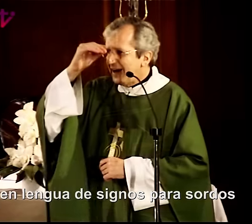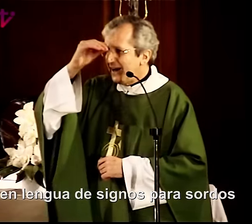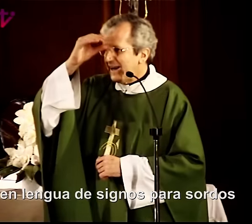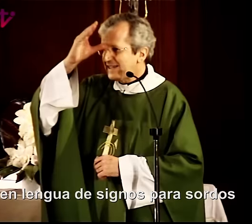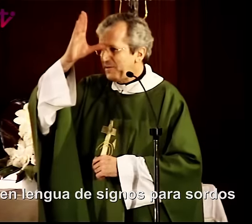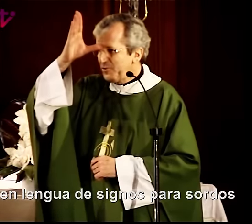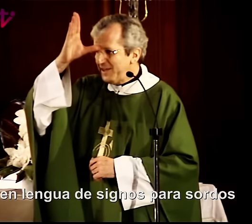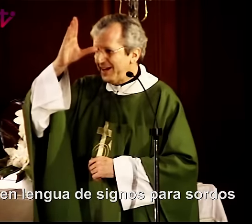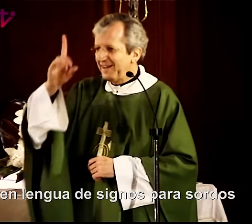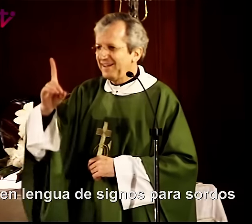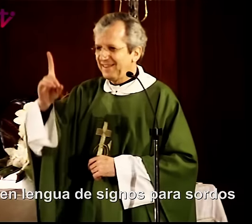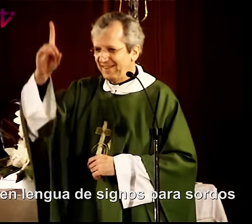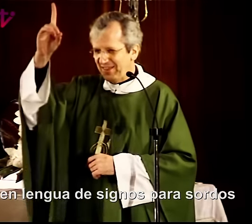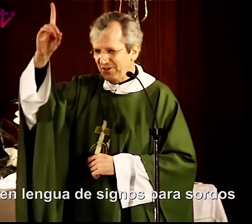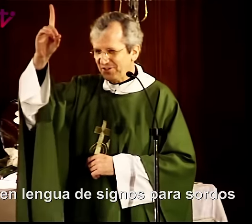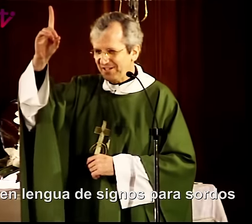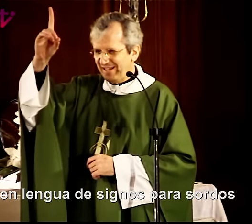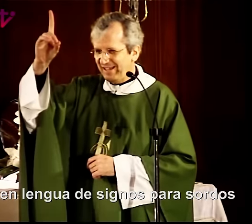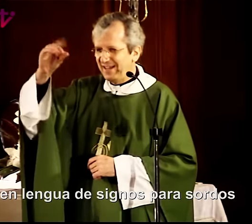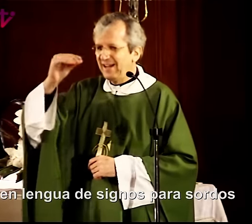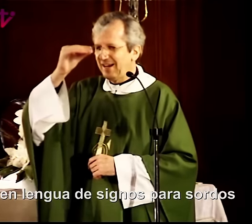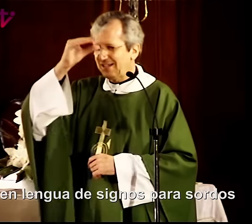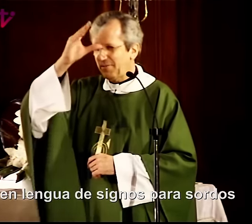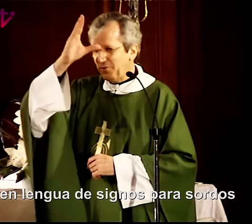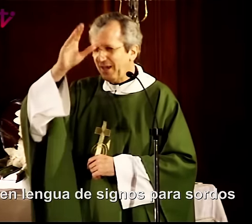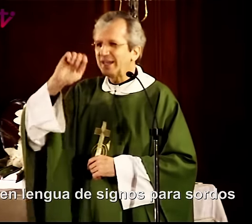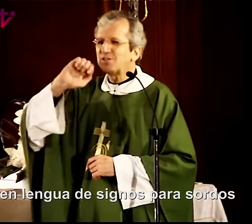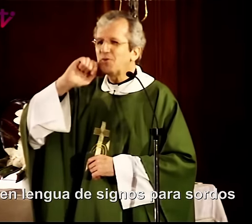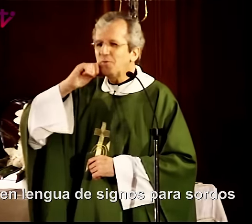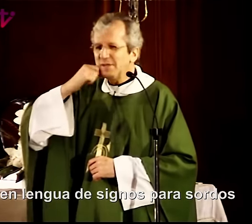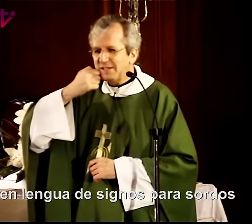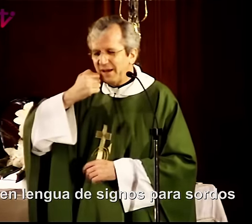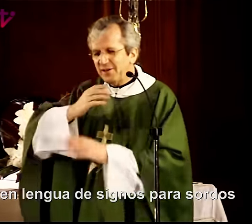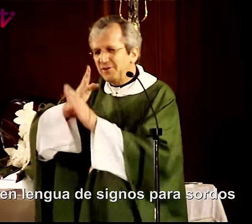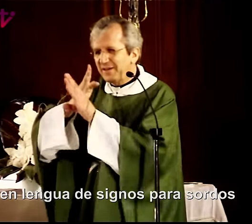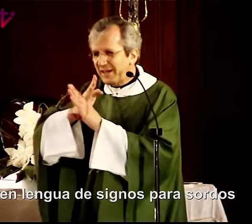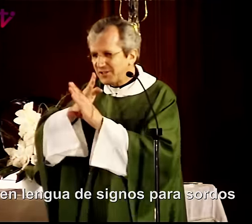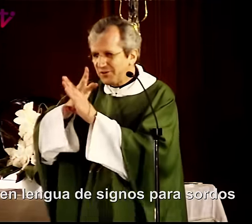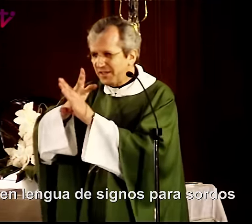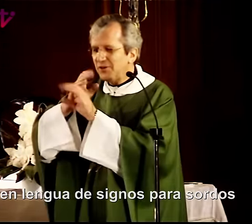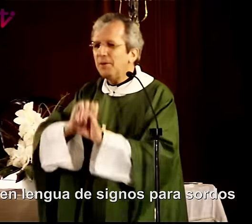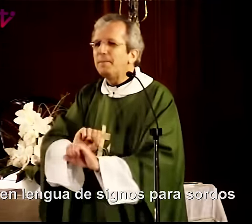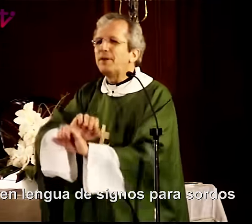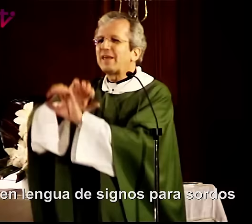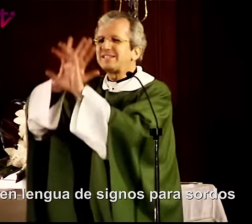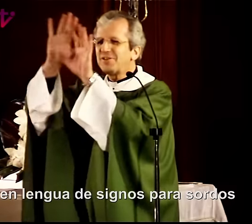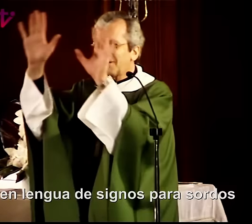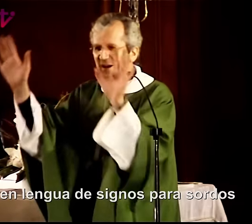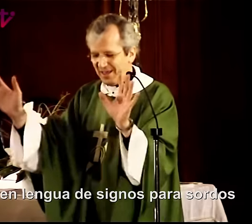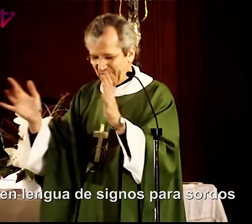La sabiduría de Dios, la sabiduría que es un misterio escondido, pero que ha sido revelado